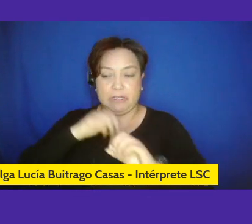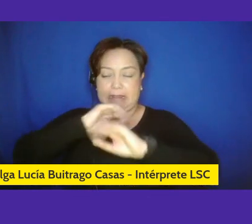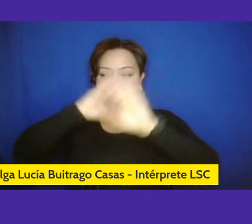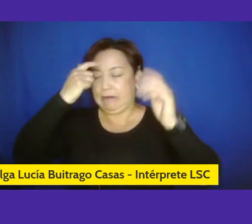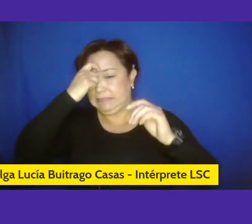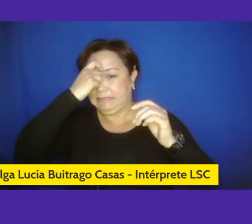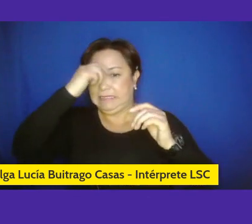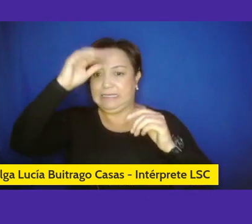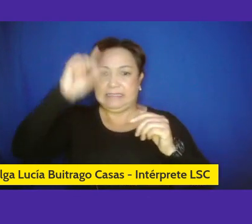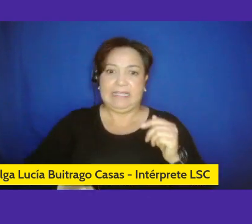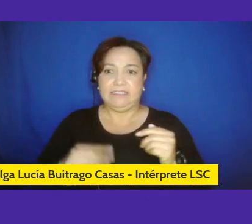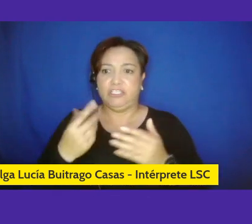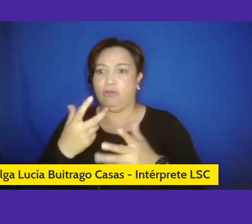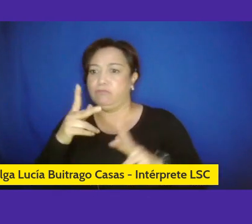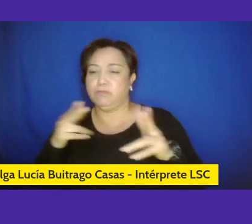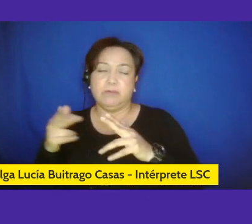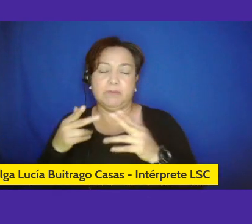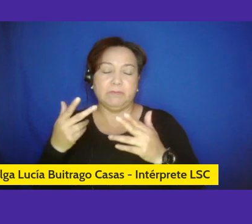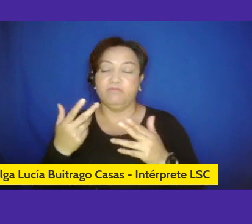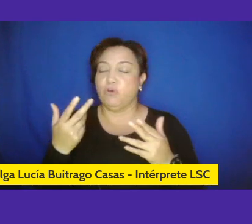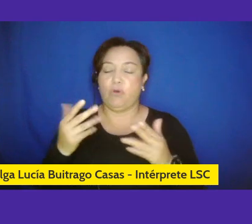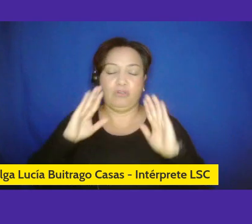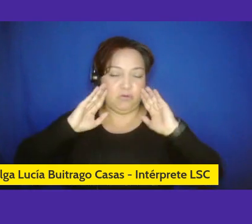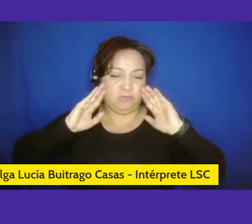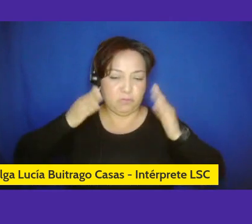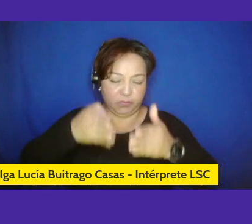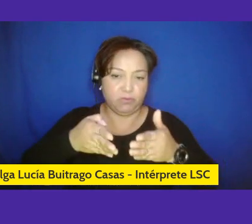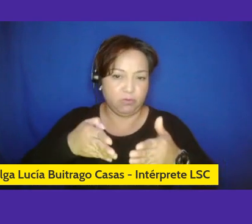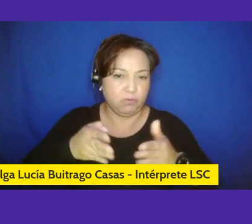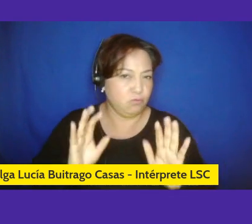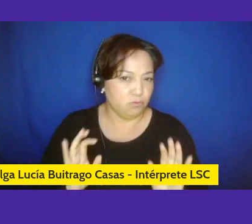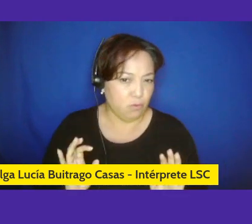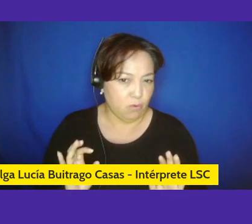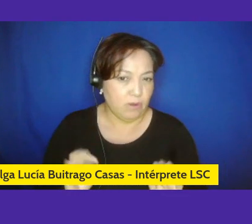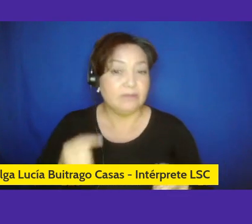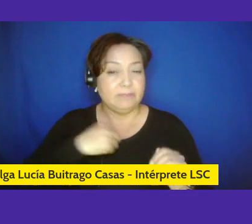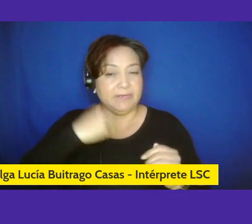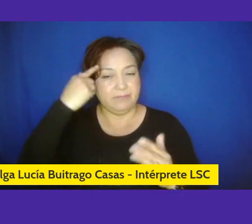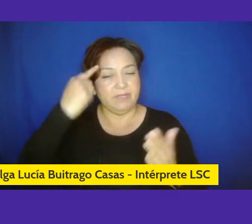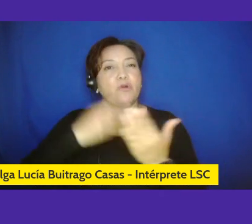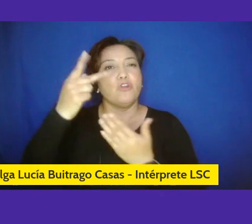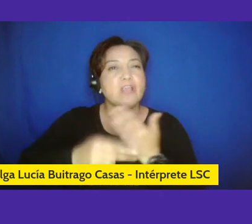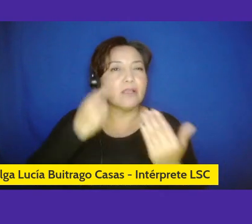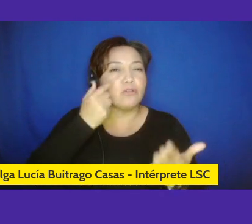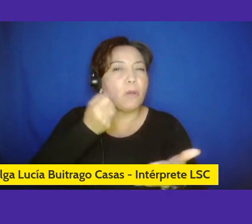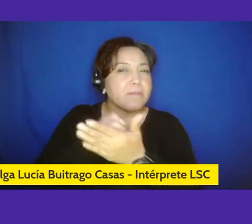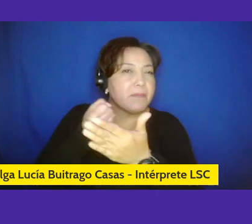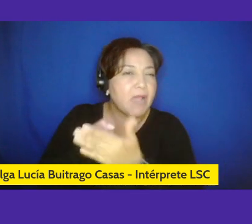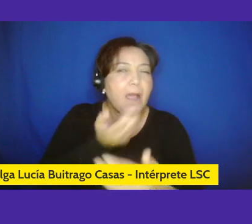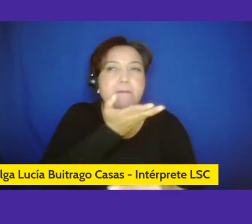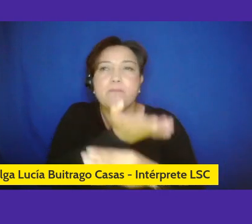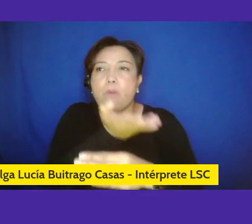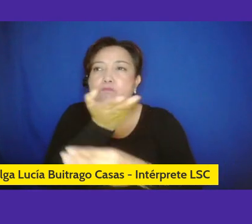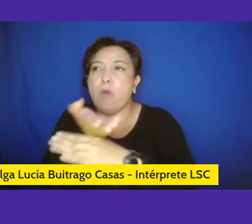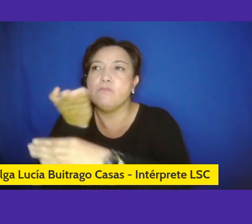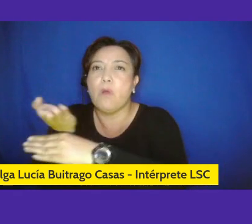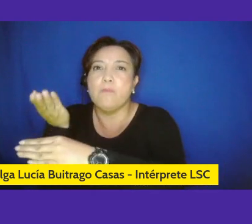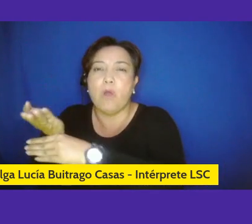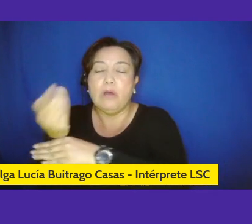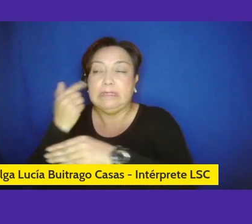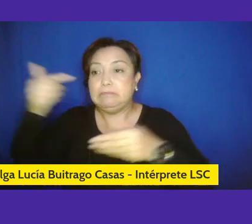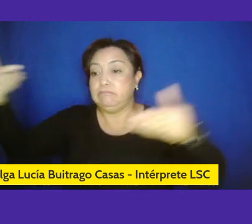Entonces, creo que es bueno eso, testear tu proyecto con distintas personas y sí aplicar a